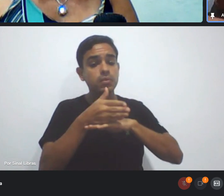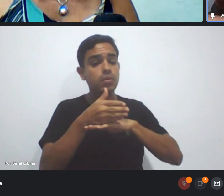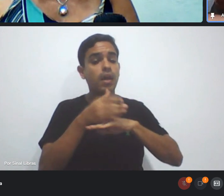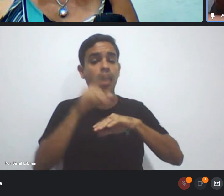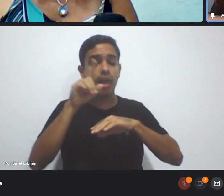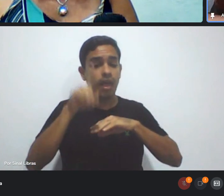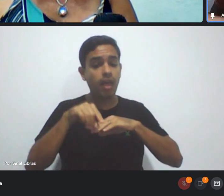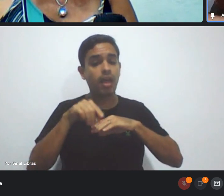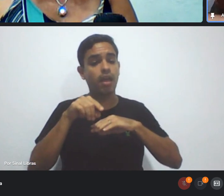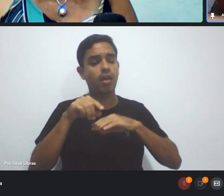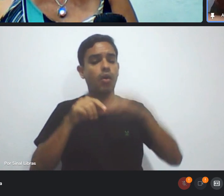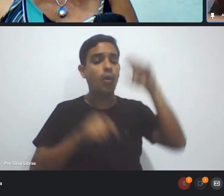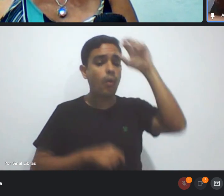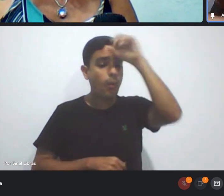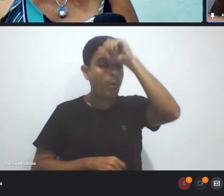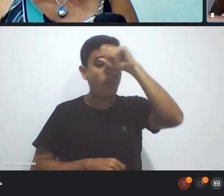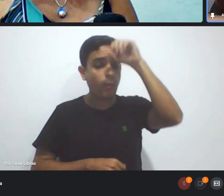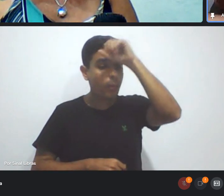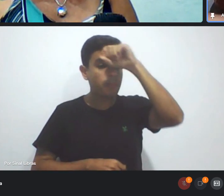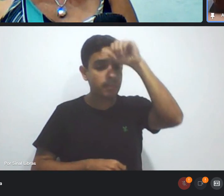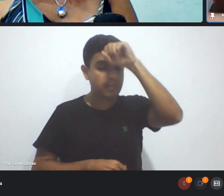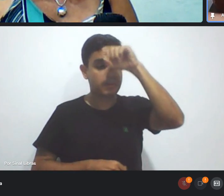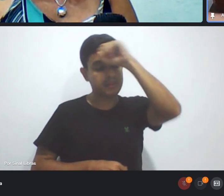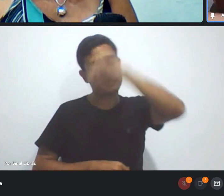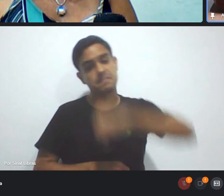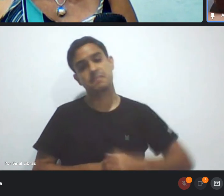Eu vim participar do encontro para aprender, né? Porque...